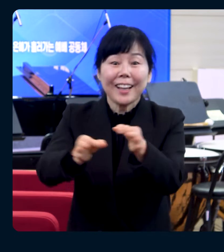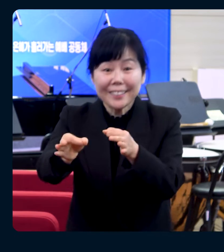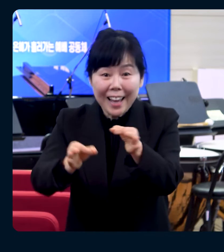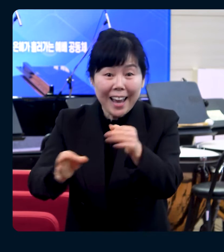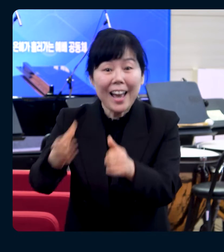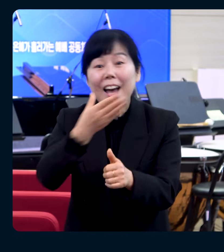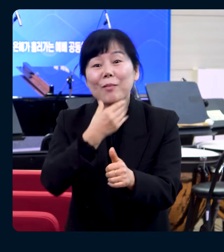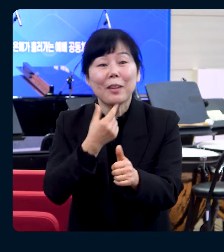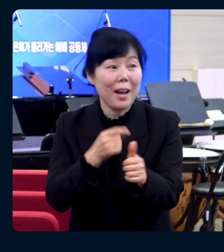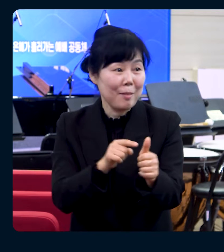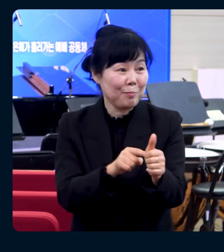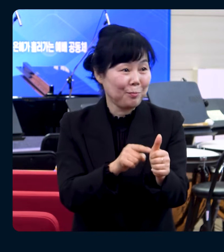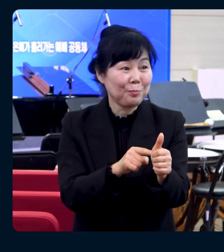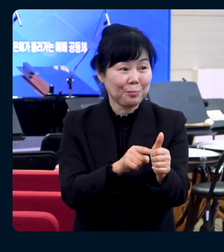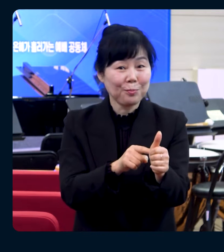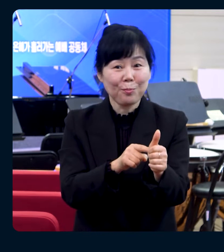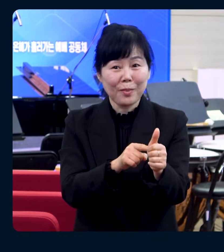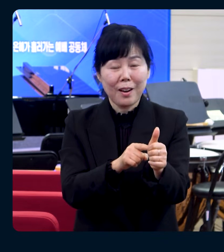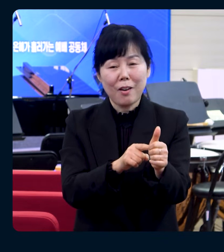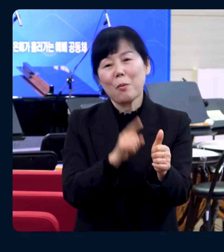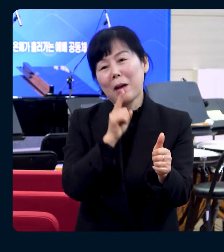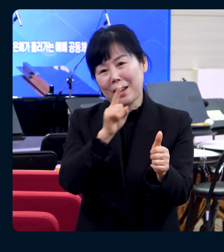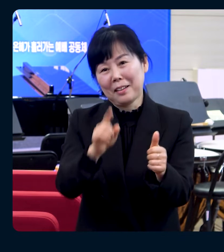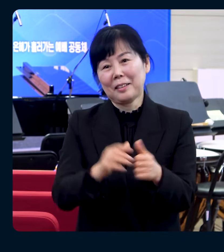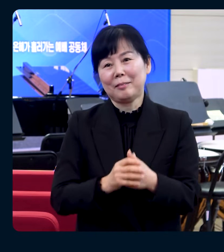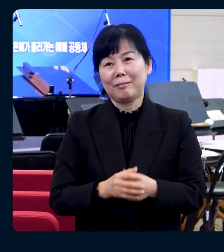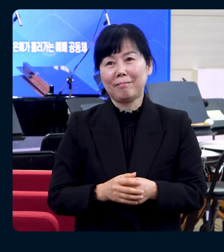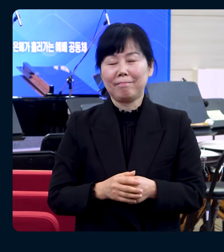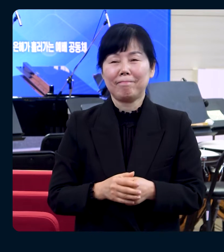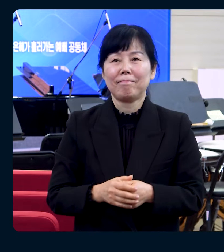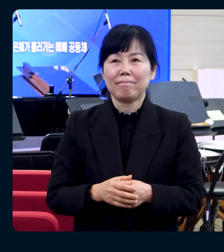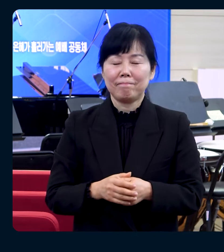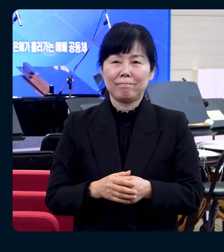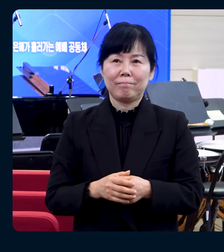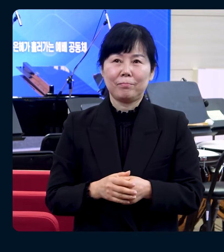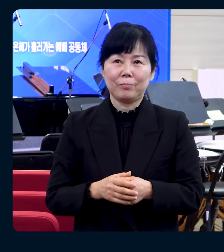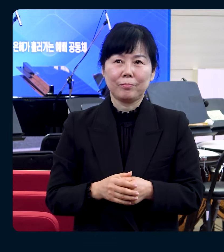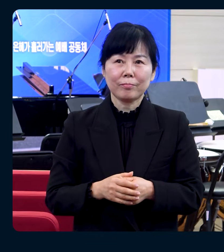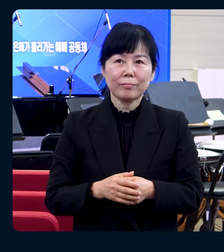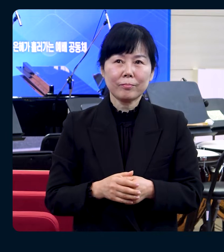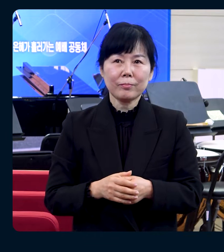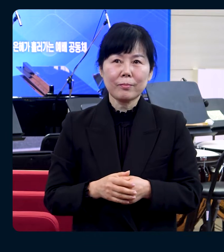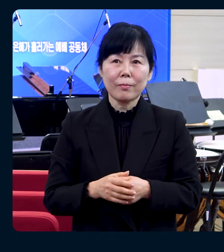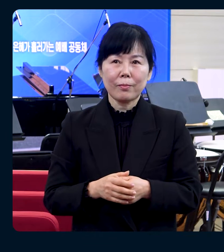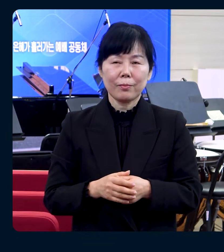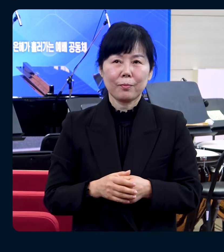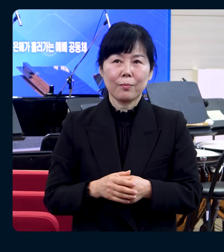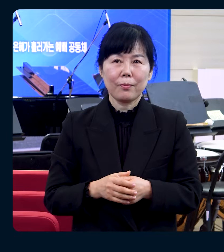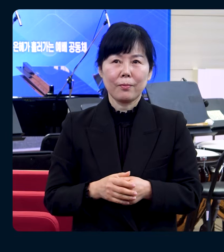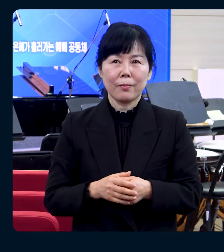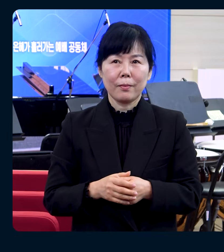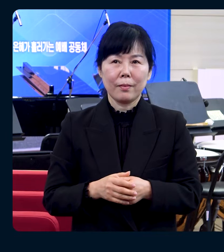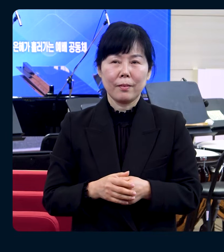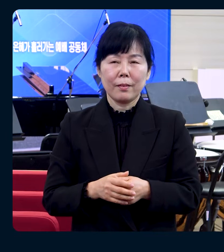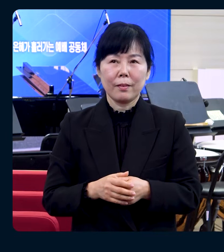장사하는 바로 덩키 캐러반, 즉 당나귀 대상이었을 것이다 라고 주장한다는